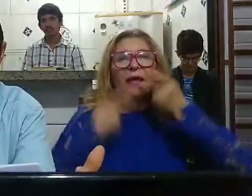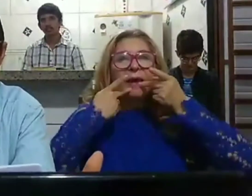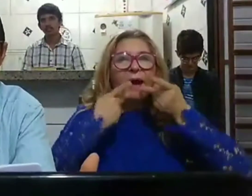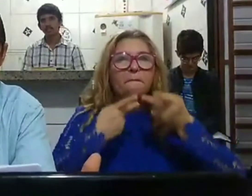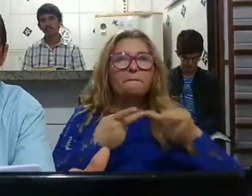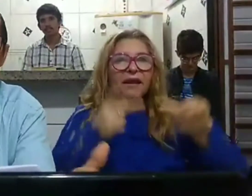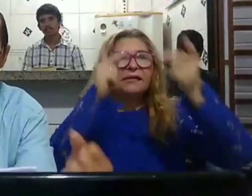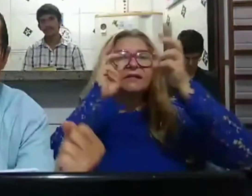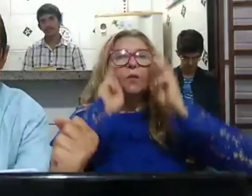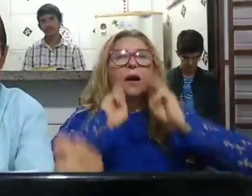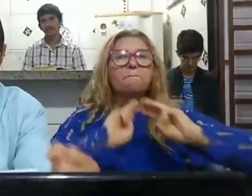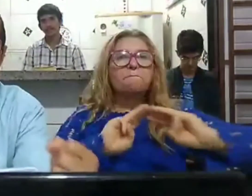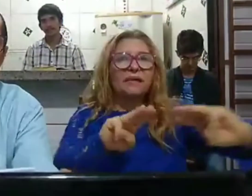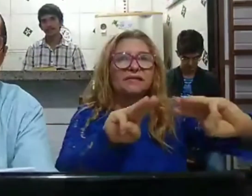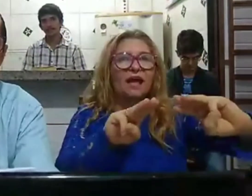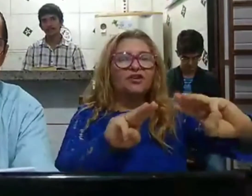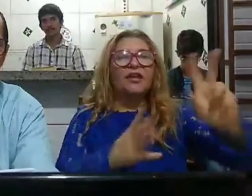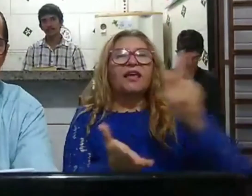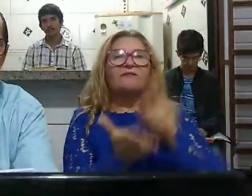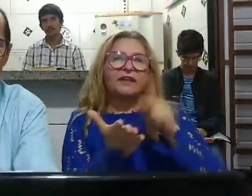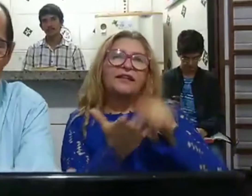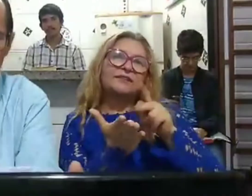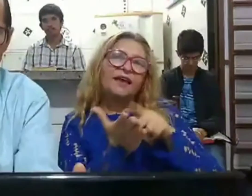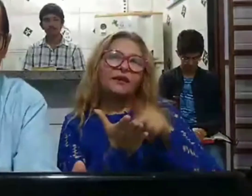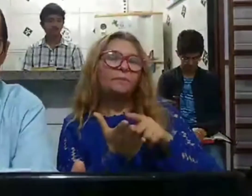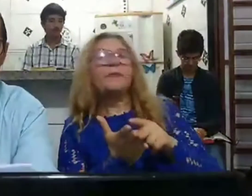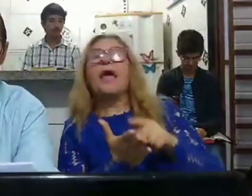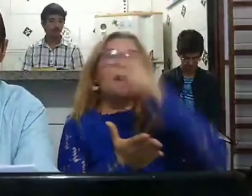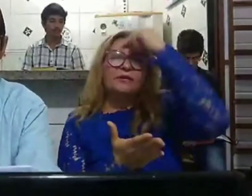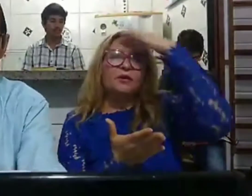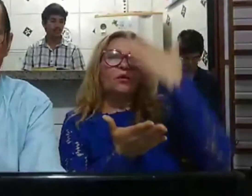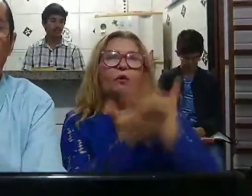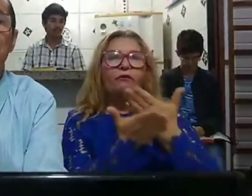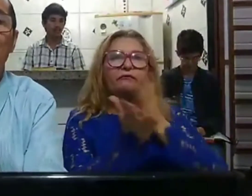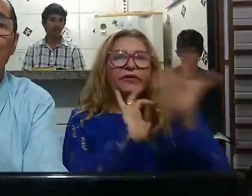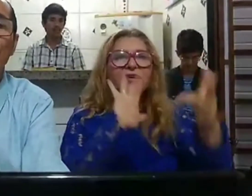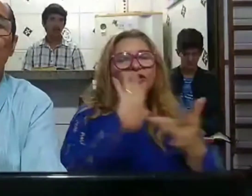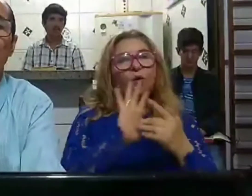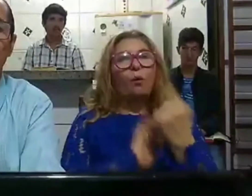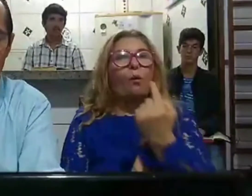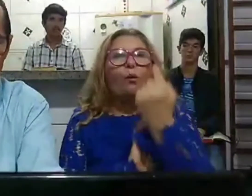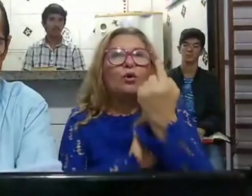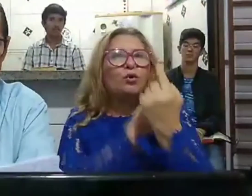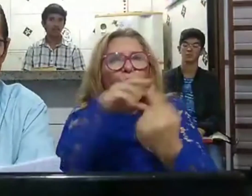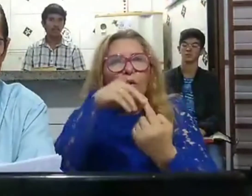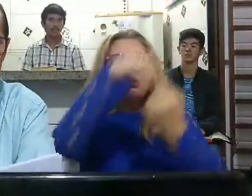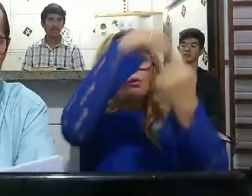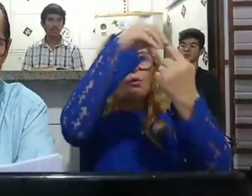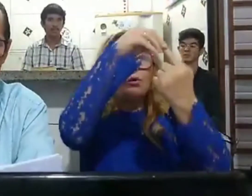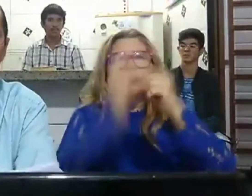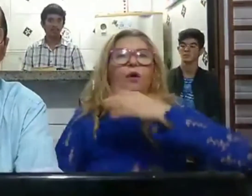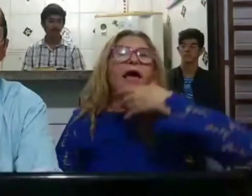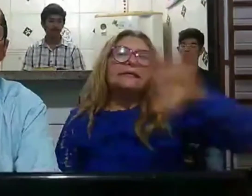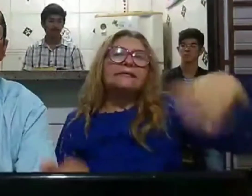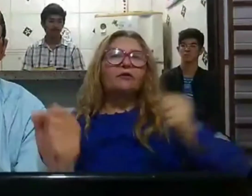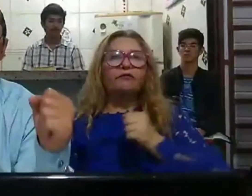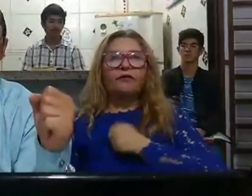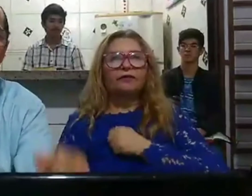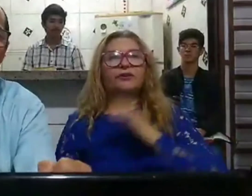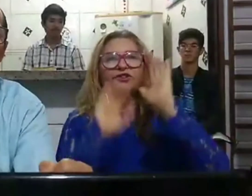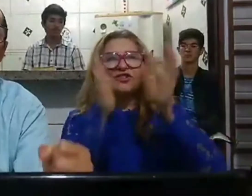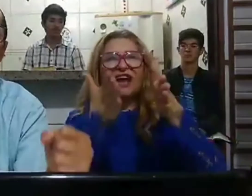da salvação por Jesus Cristo. Quem confia nele como seu único e suficiente Salvador